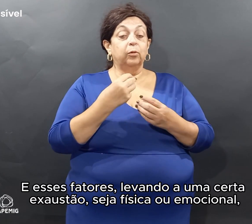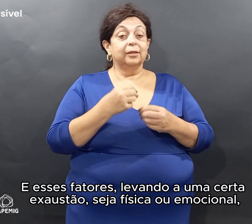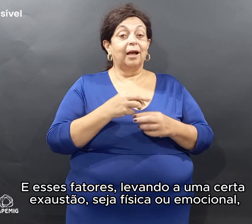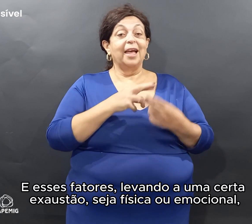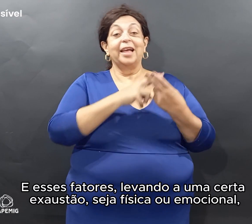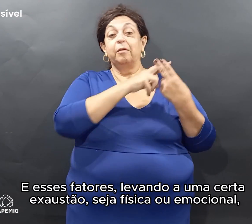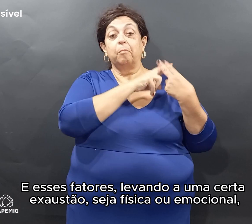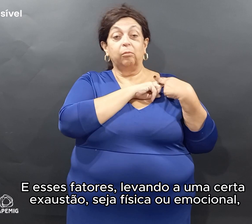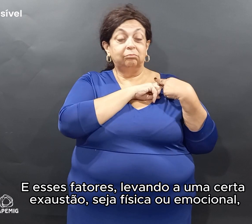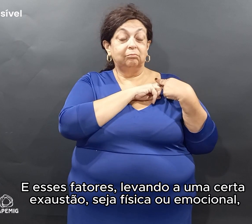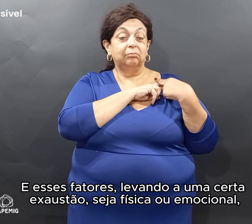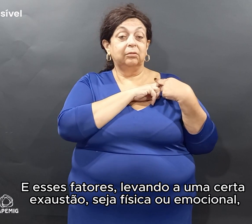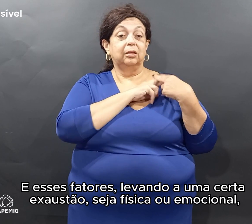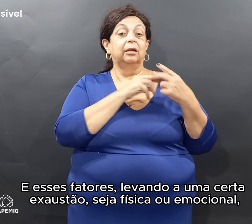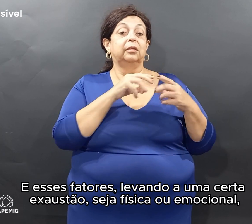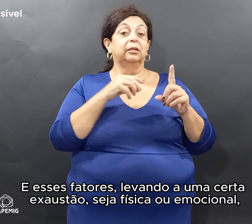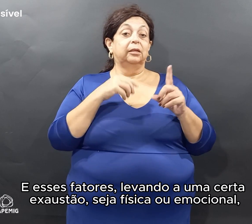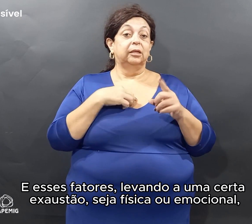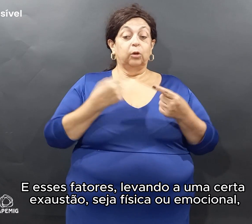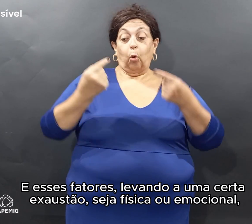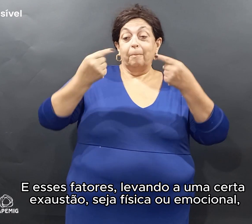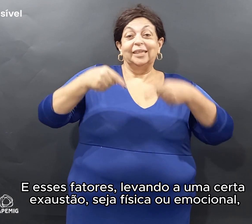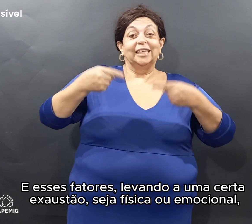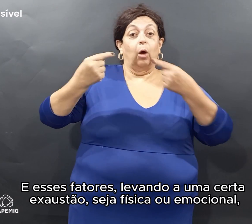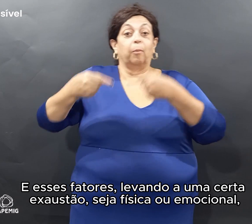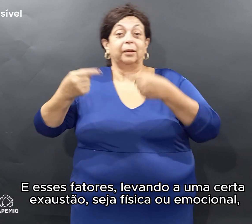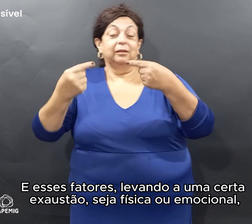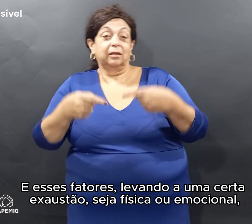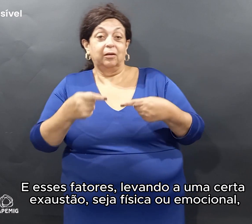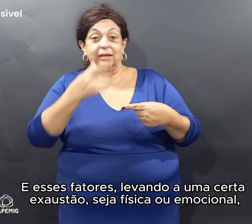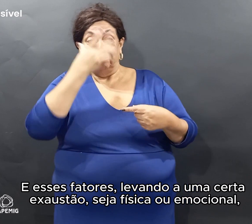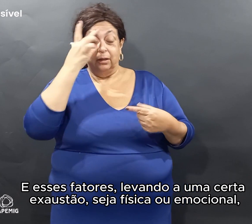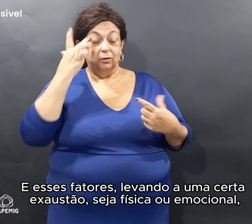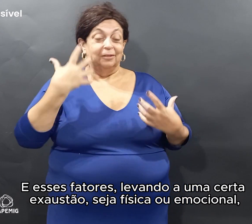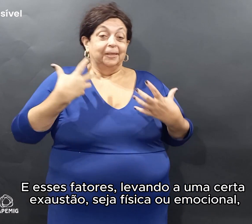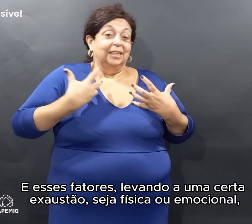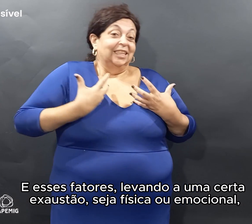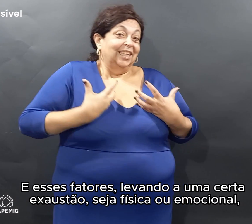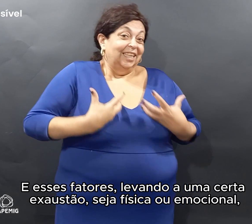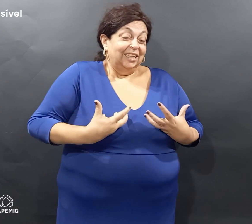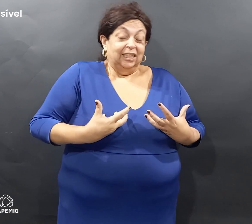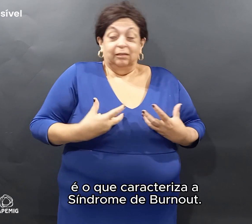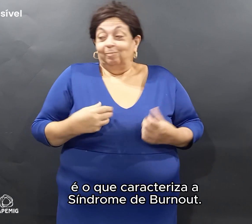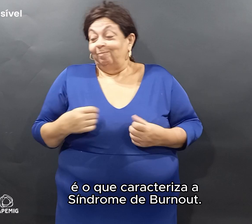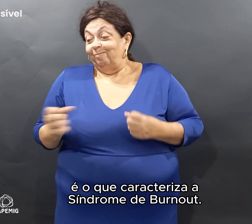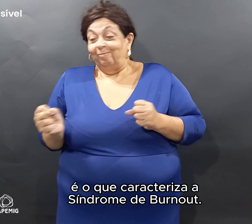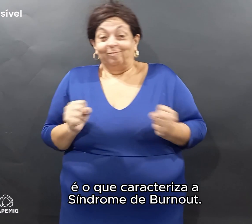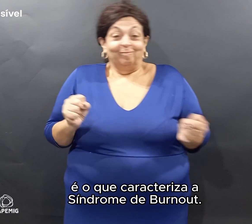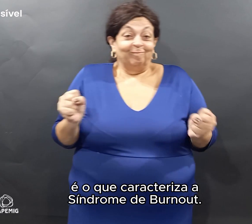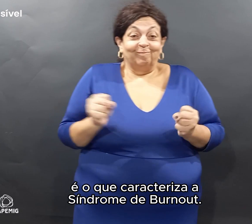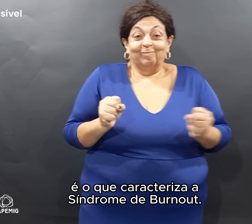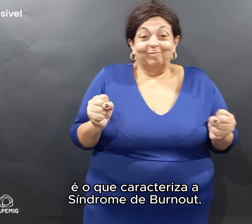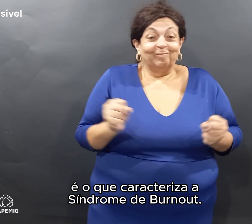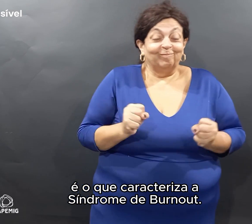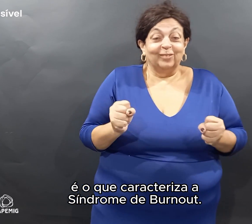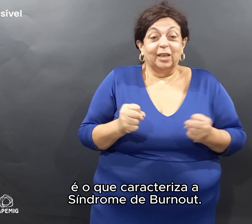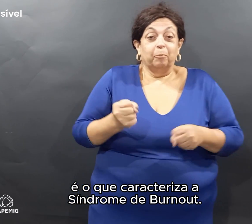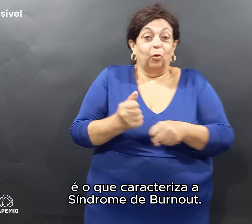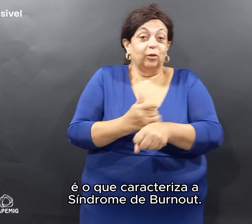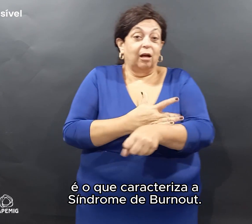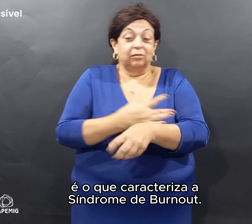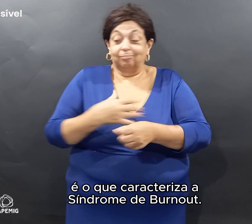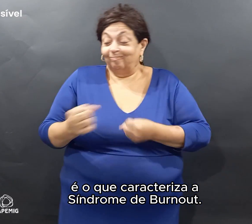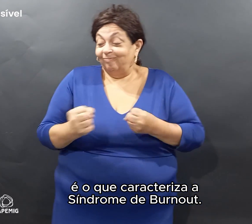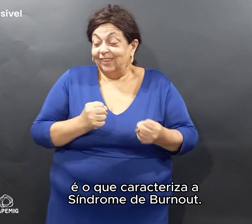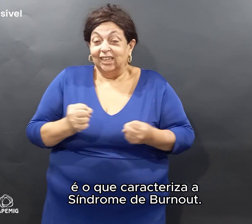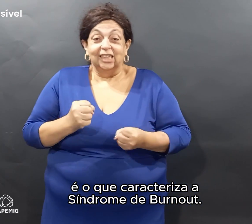esses fatores, levando a uma certa exaustão, seja física ou emocional, é o que caracteriza,